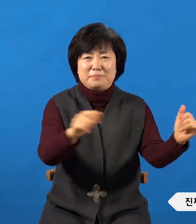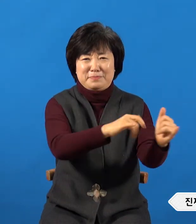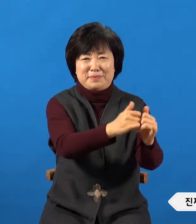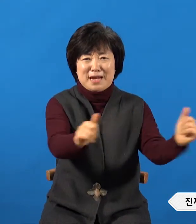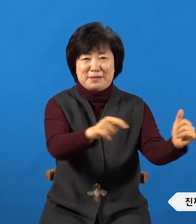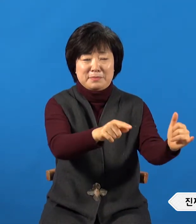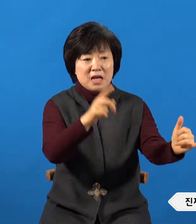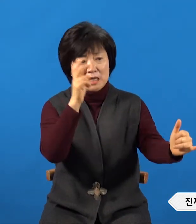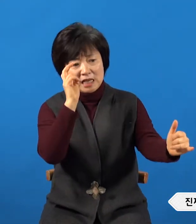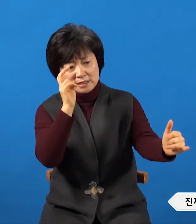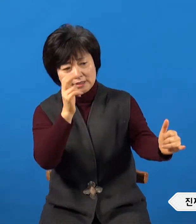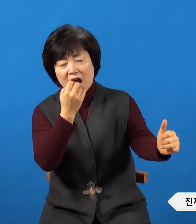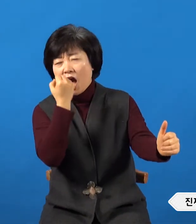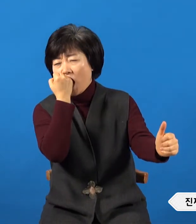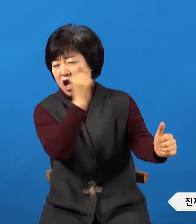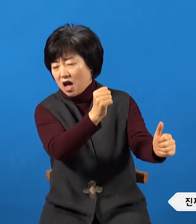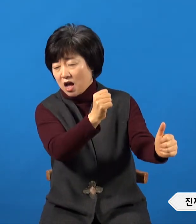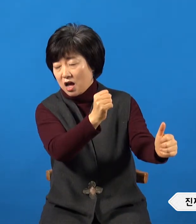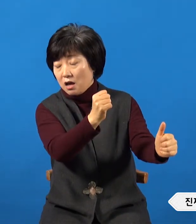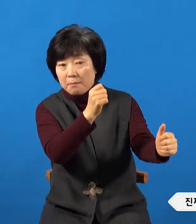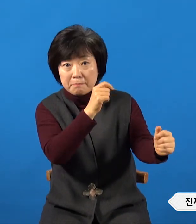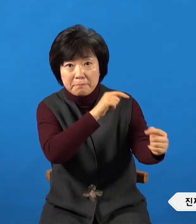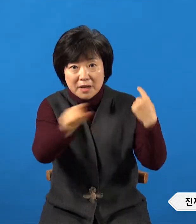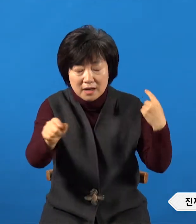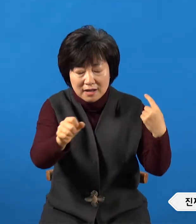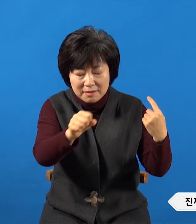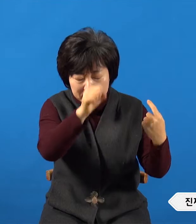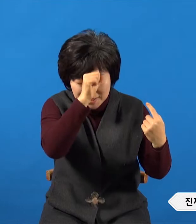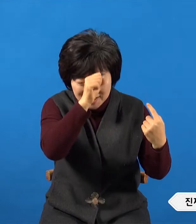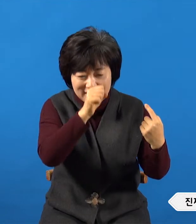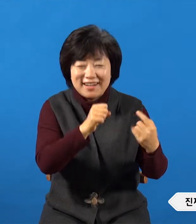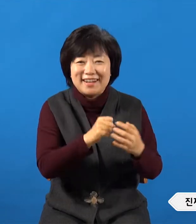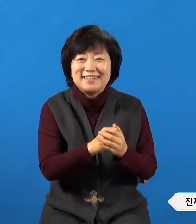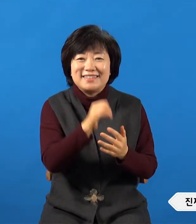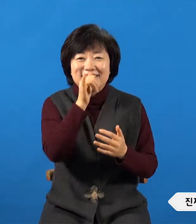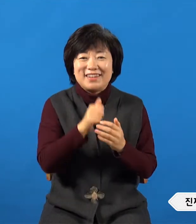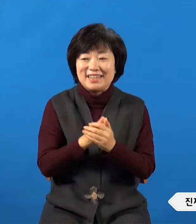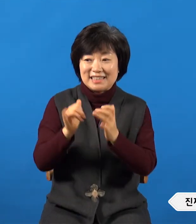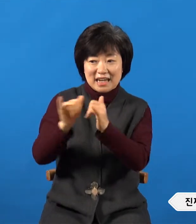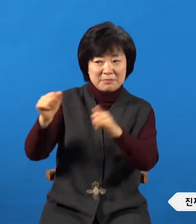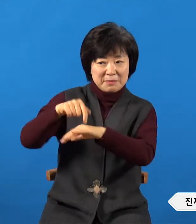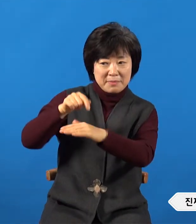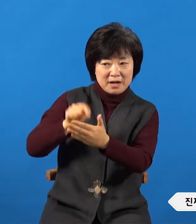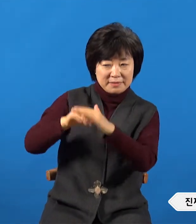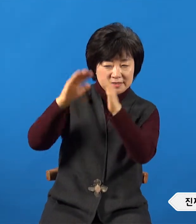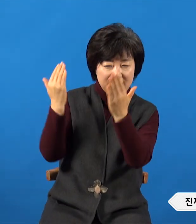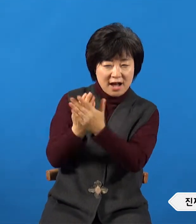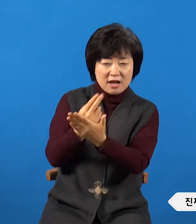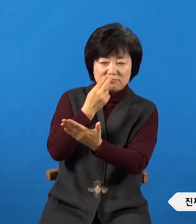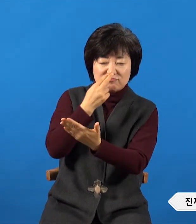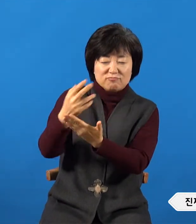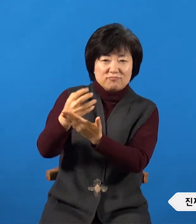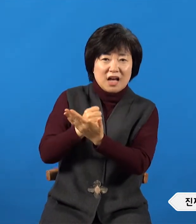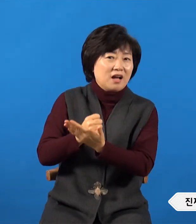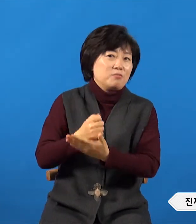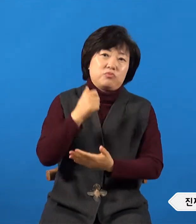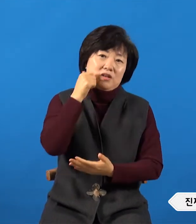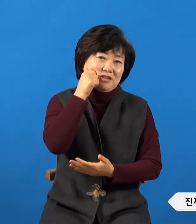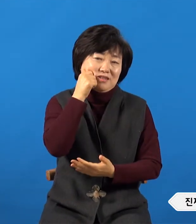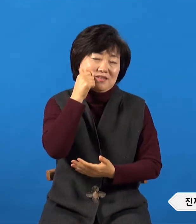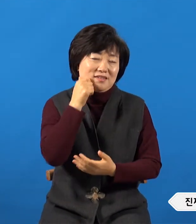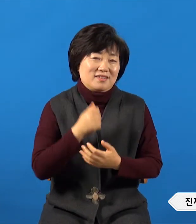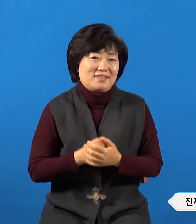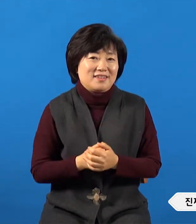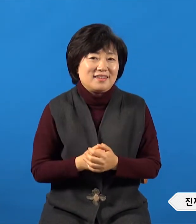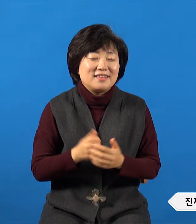사람들이 아닌가 싶습니다. 우리의 관계 가운데 어떻게 반응을 할지 사람의 마음을 다 알지 못합니다. 그래서